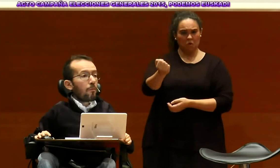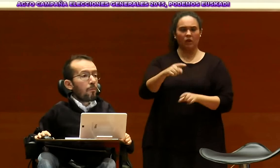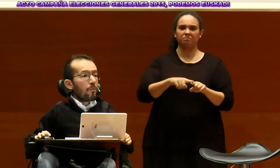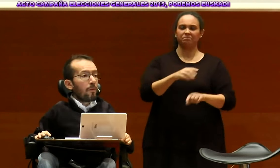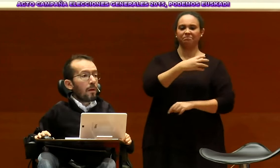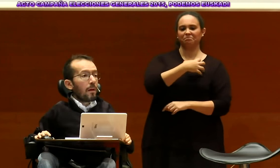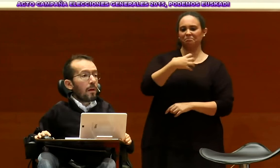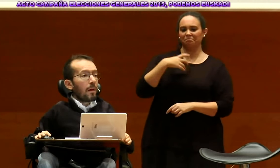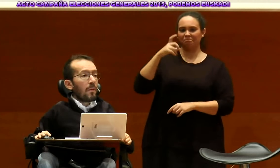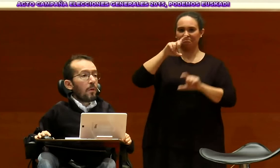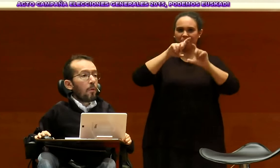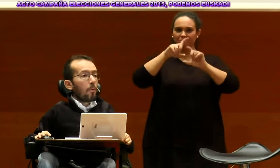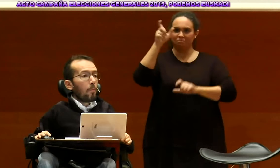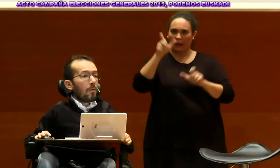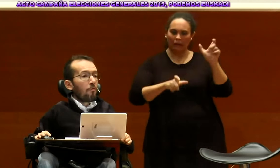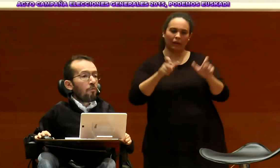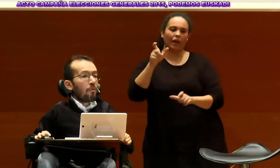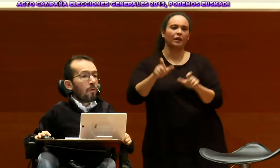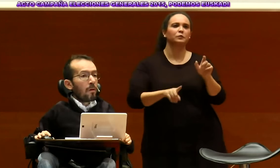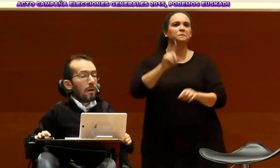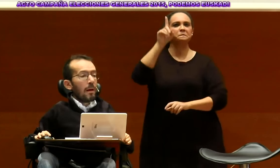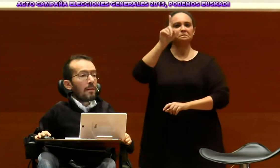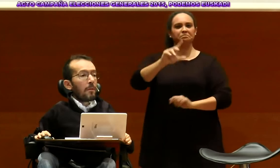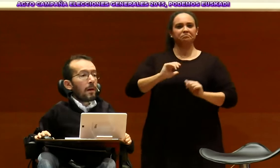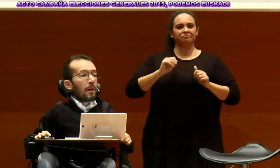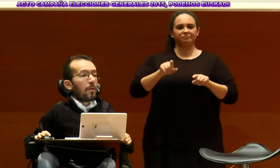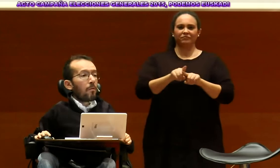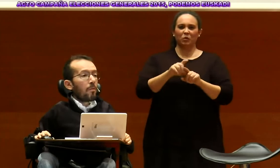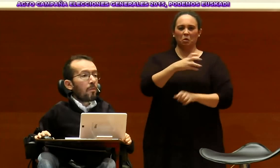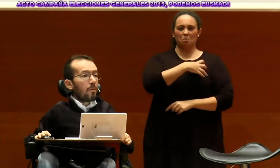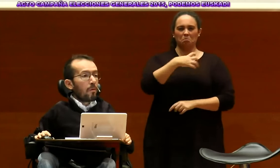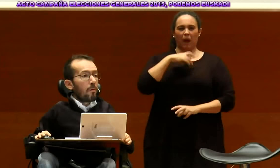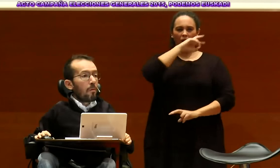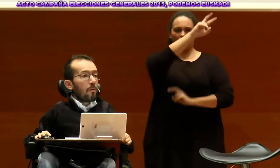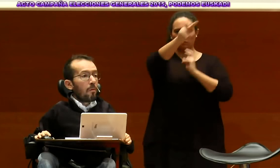banqueros, se inició un ruinoso rescate